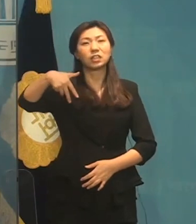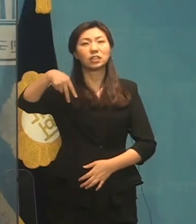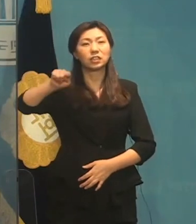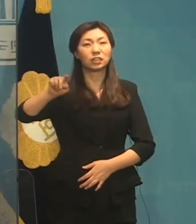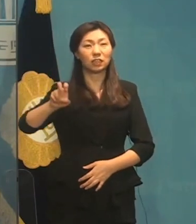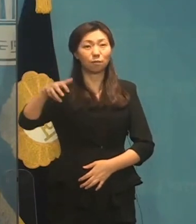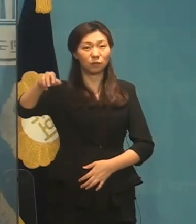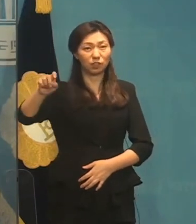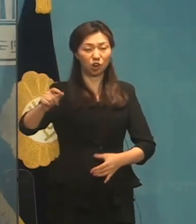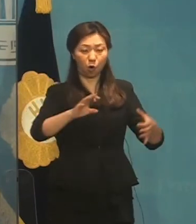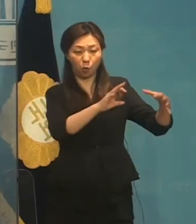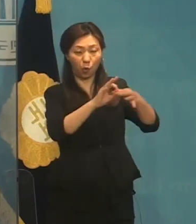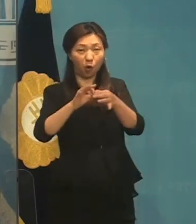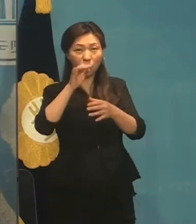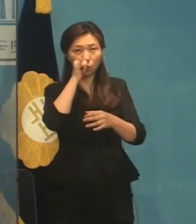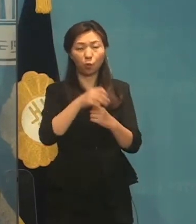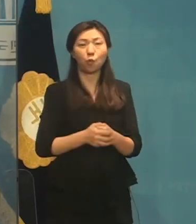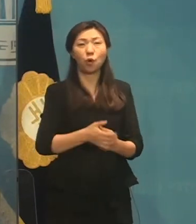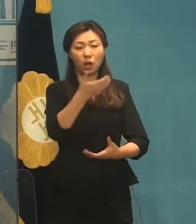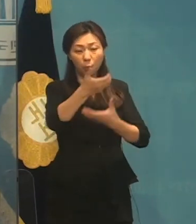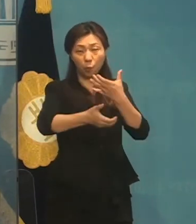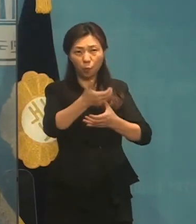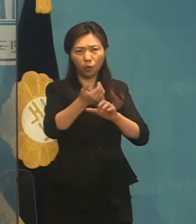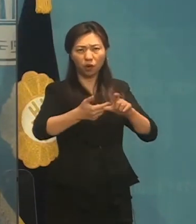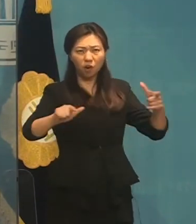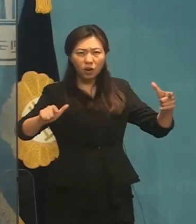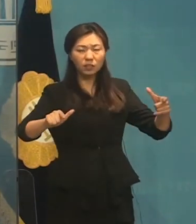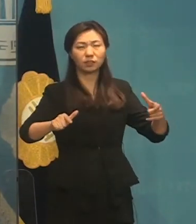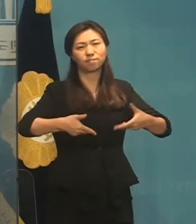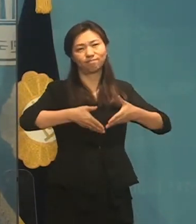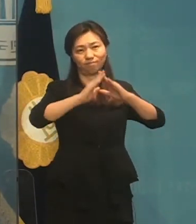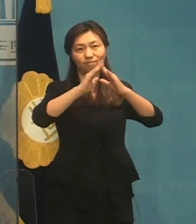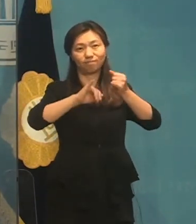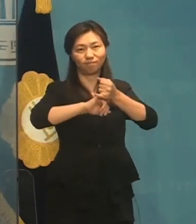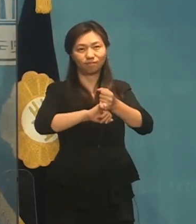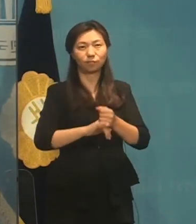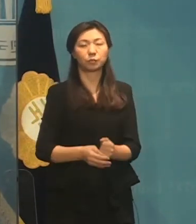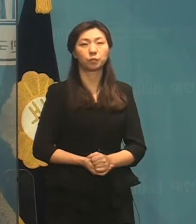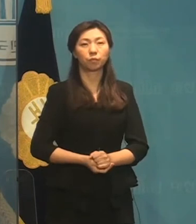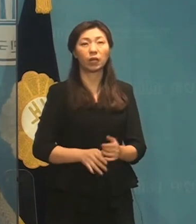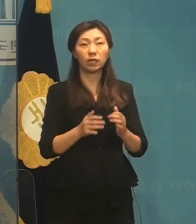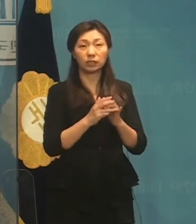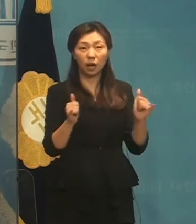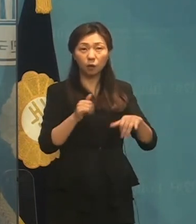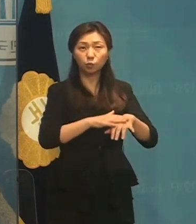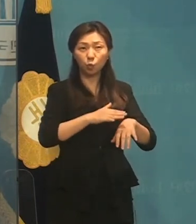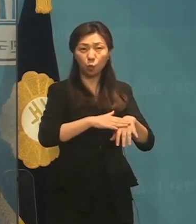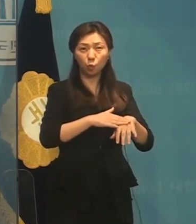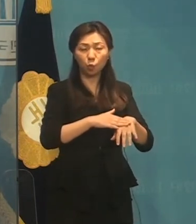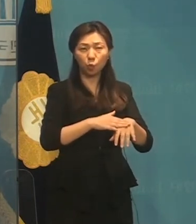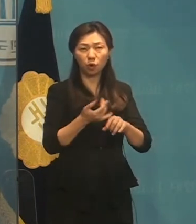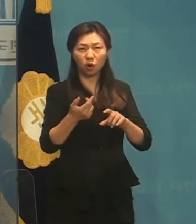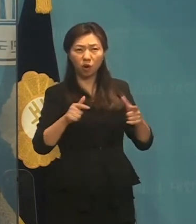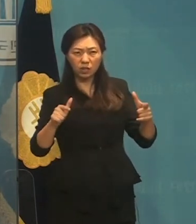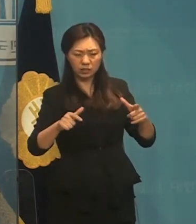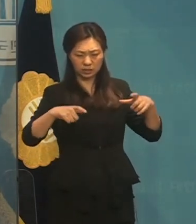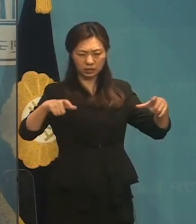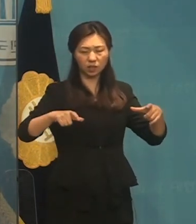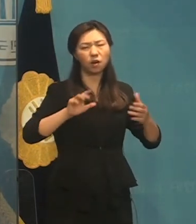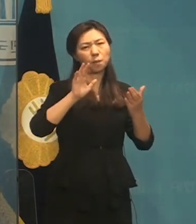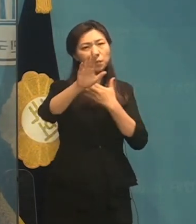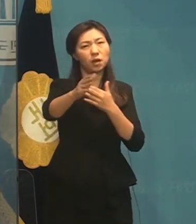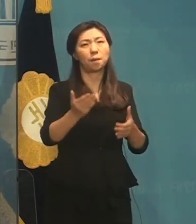부산까지 이어지는 남북 6축 고속도로도 조기 건설하겠습니다. 인적자원과 연구 능력이 지역의 미래를 좌우합니다.